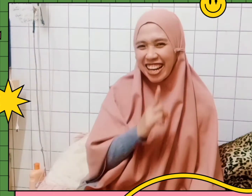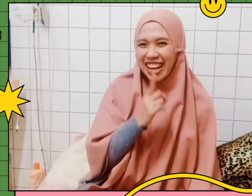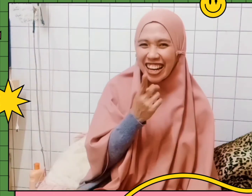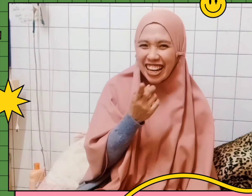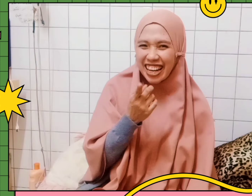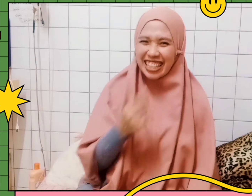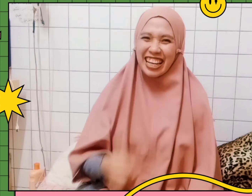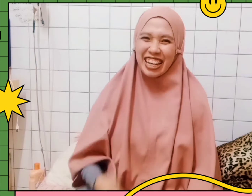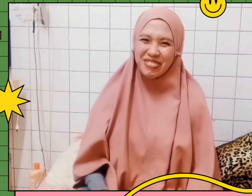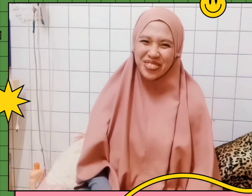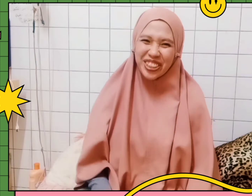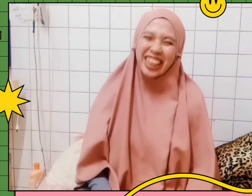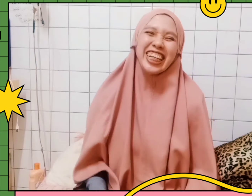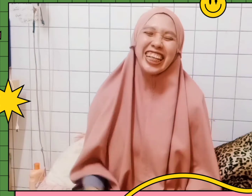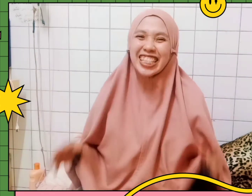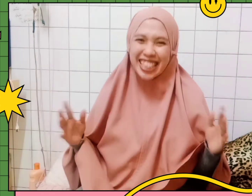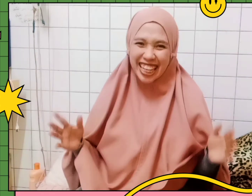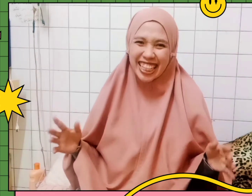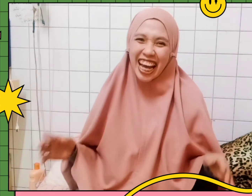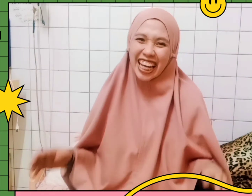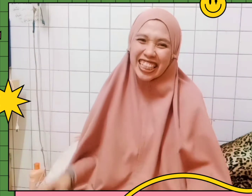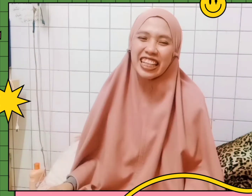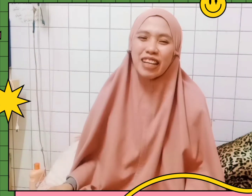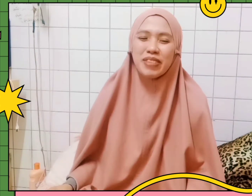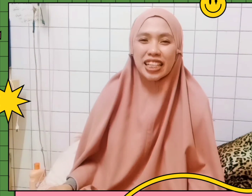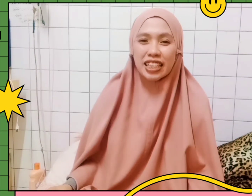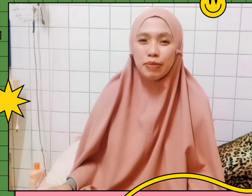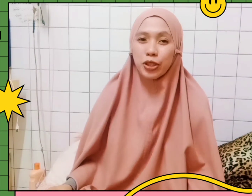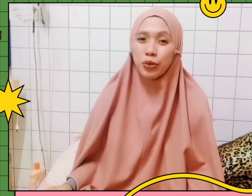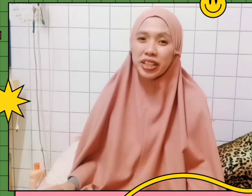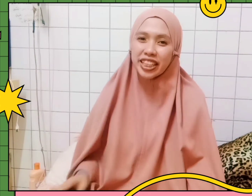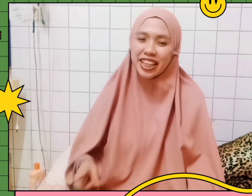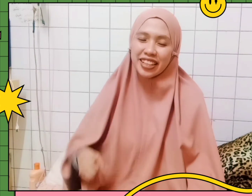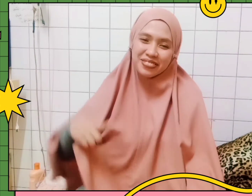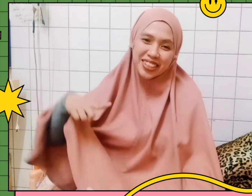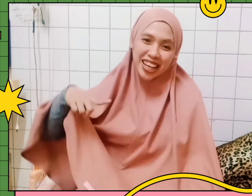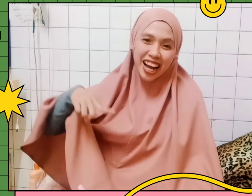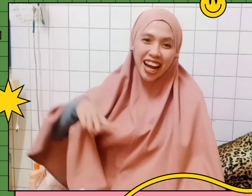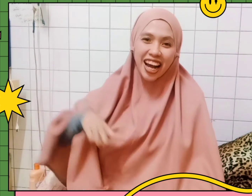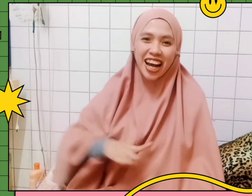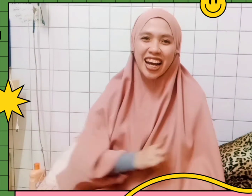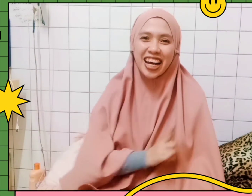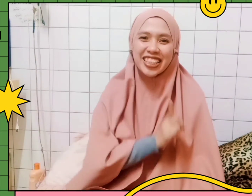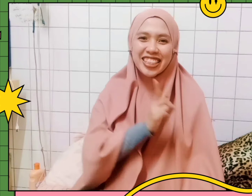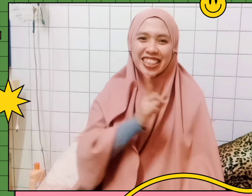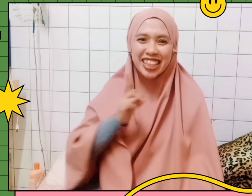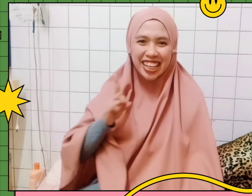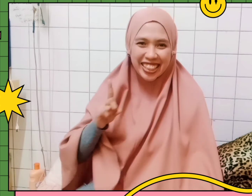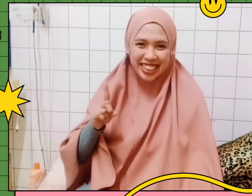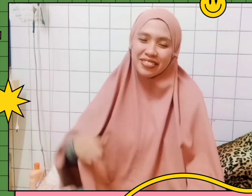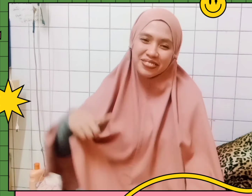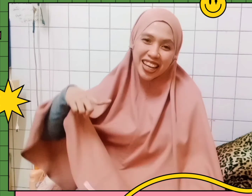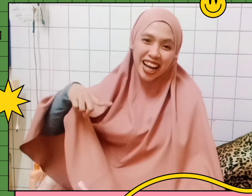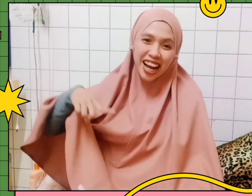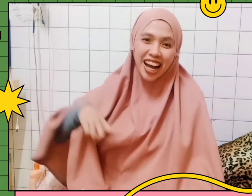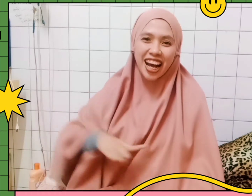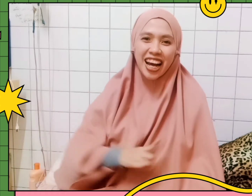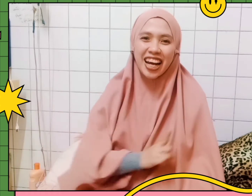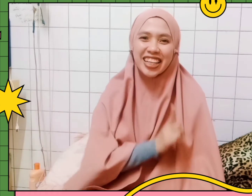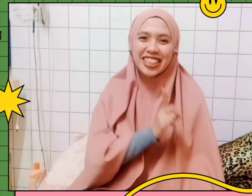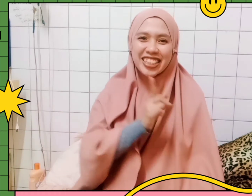Hanya kamu. Jadi hanya dalam isyarat sibi itu begini ya. Hanya